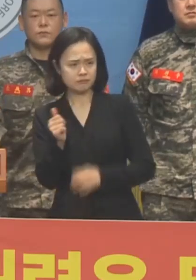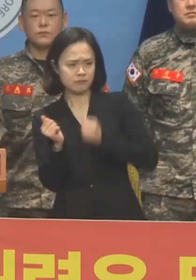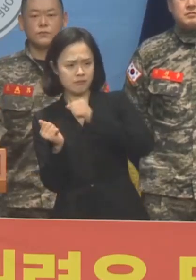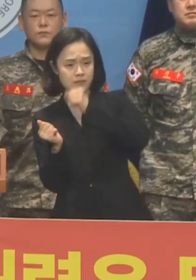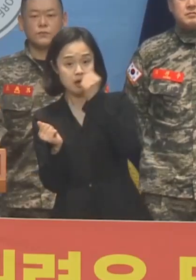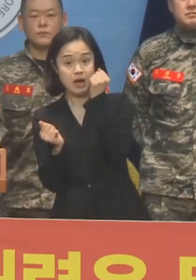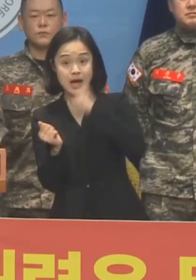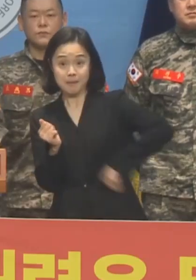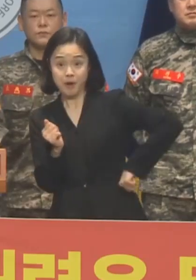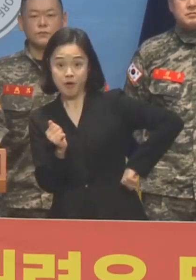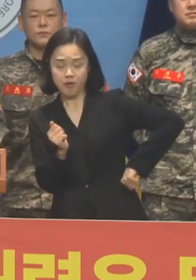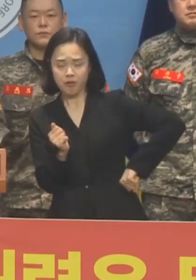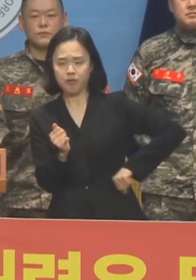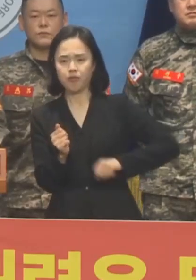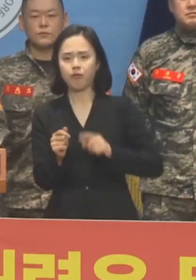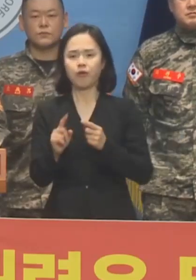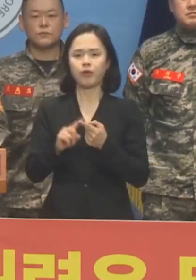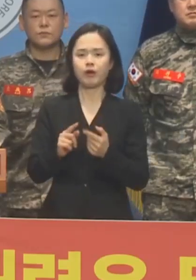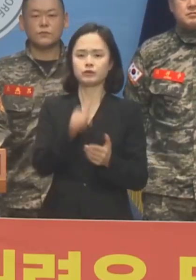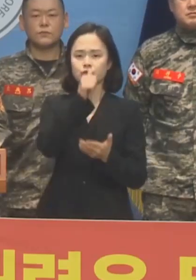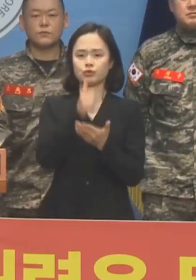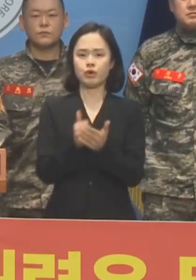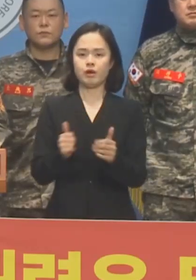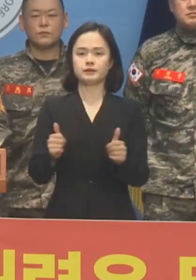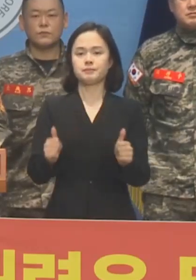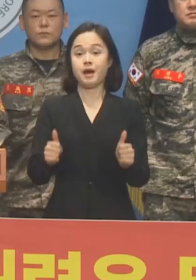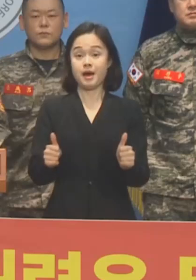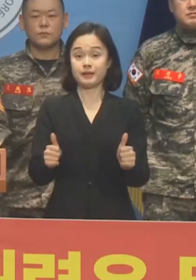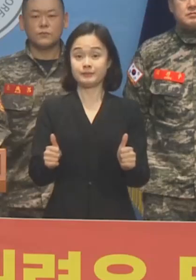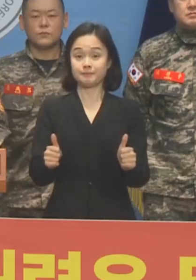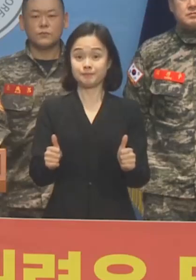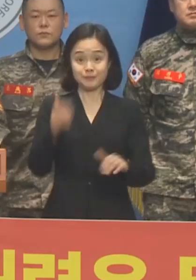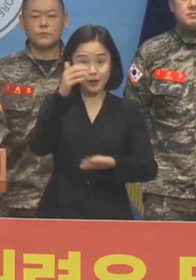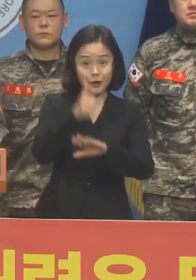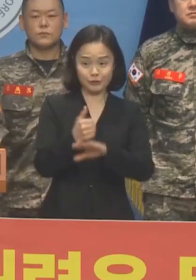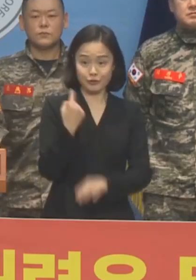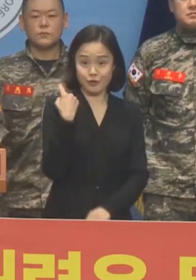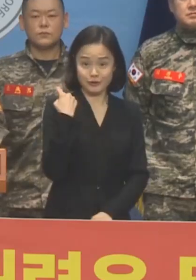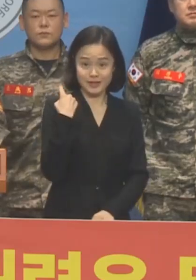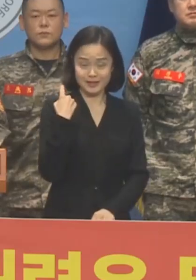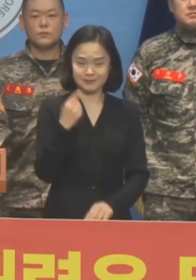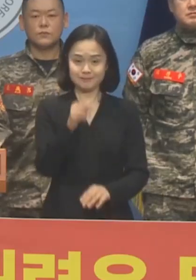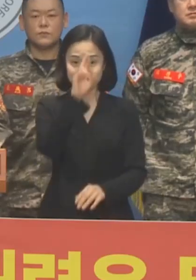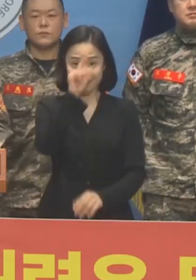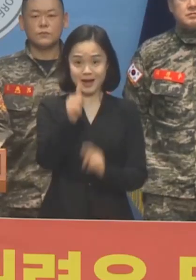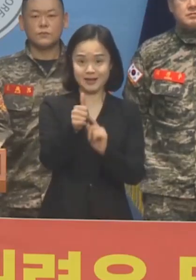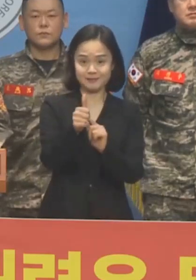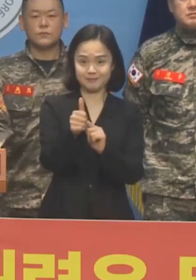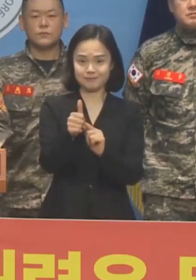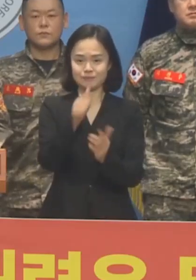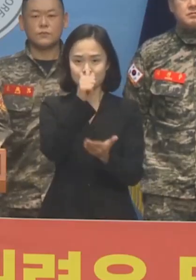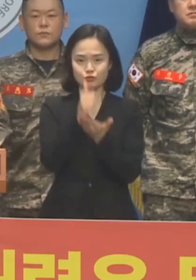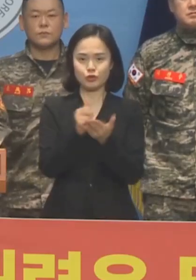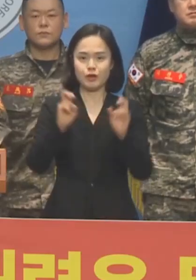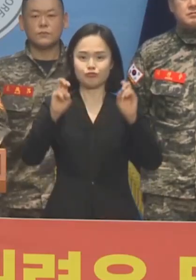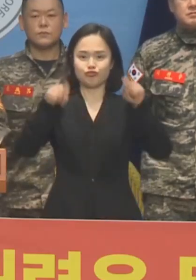9일 어제 피고인 박정훈 무죄라는 결론이